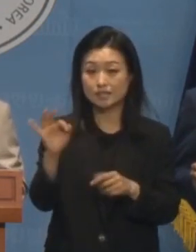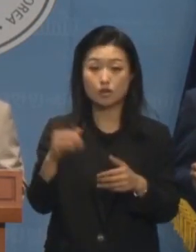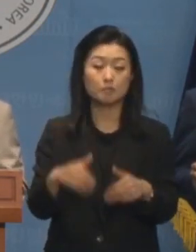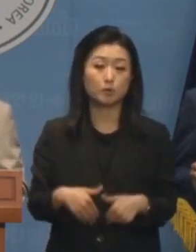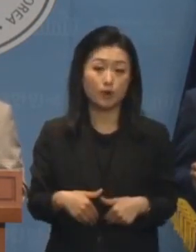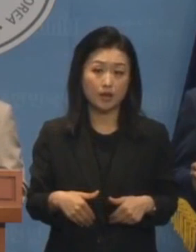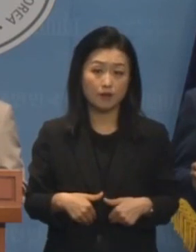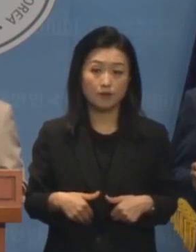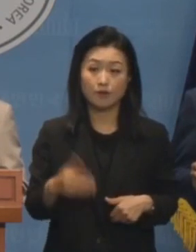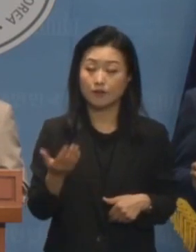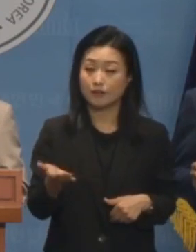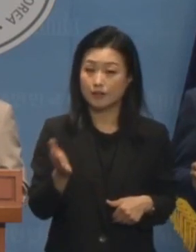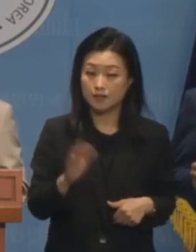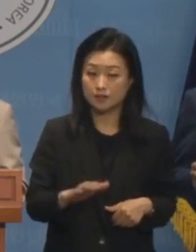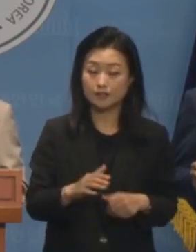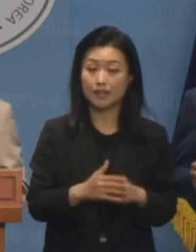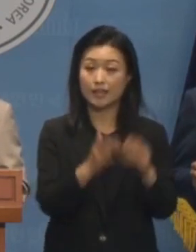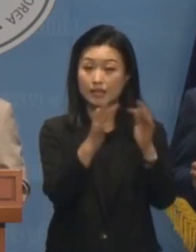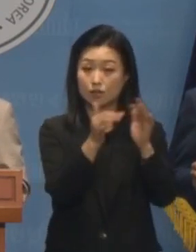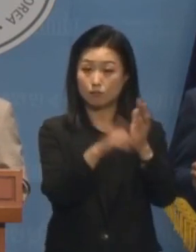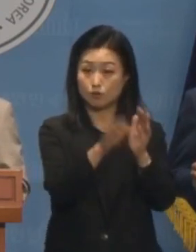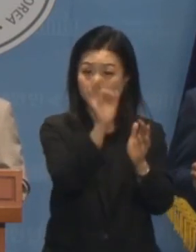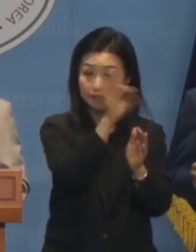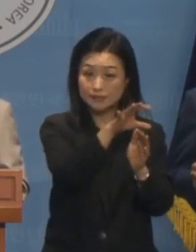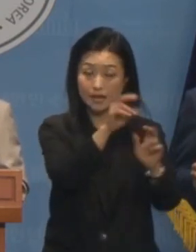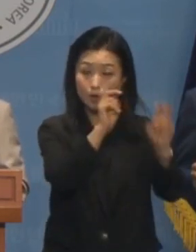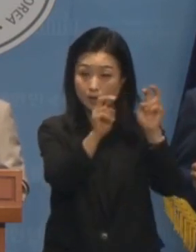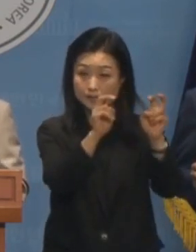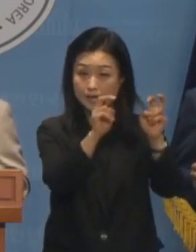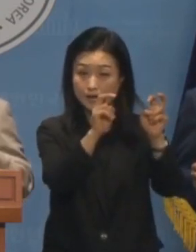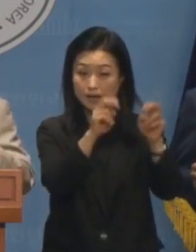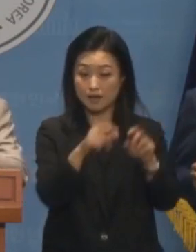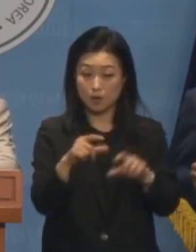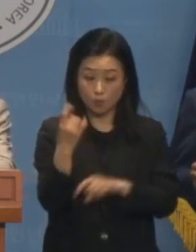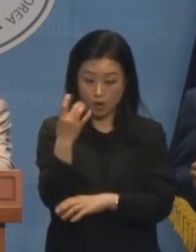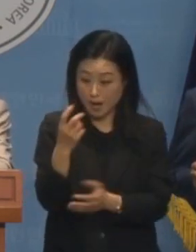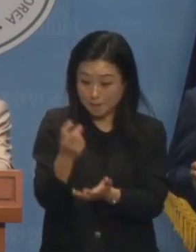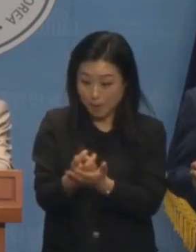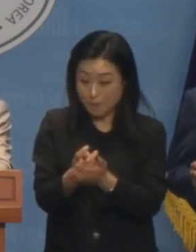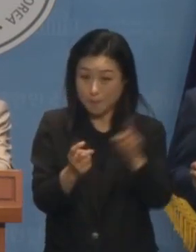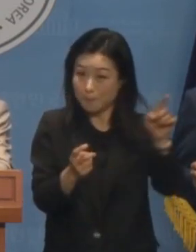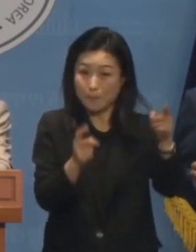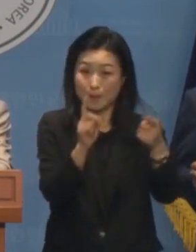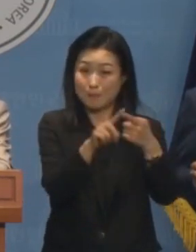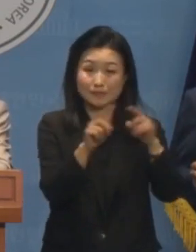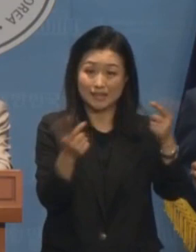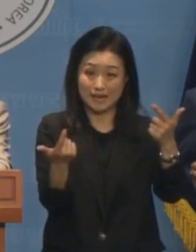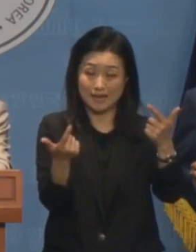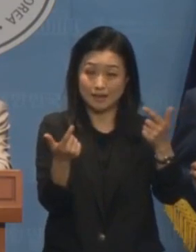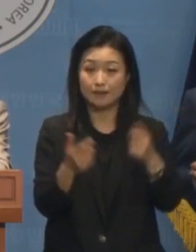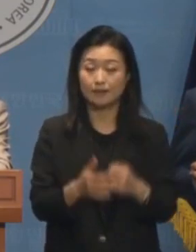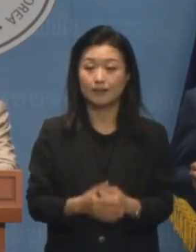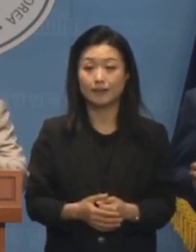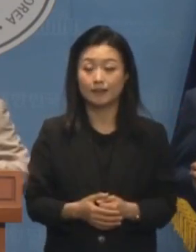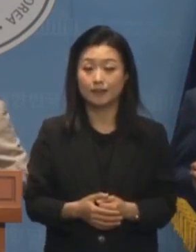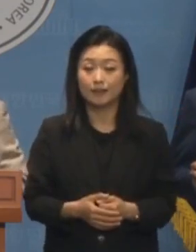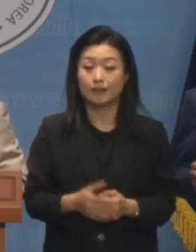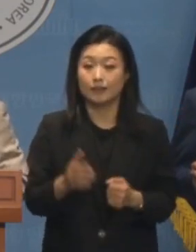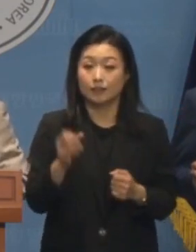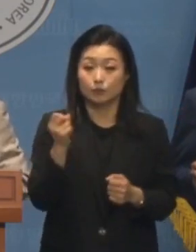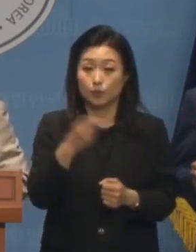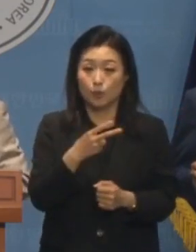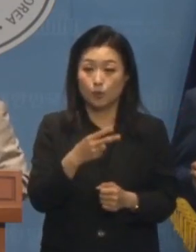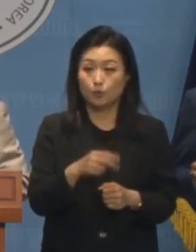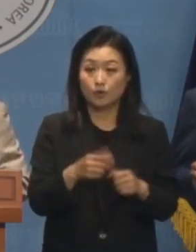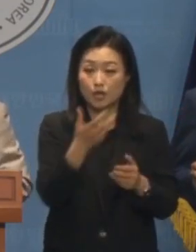경우 전통적인 산업과 달리 기존 법을 일관성 있게 적용하기 어렵기 때문입니다. 또한